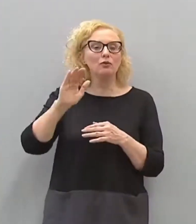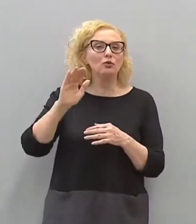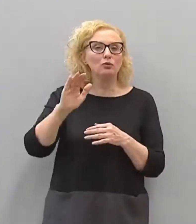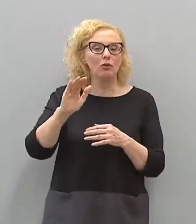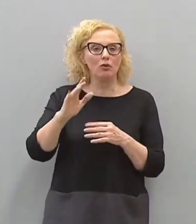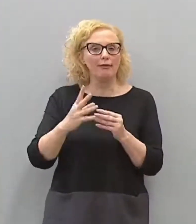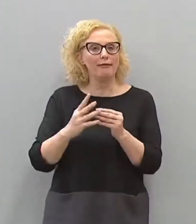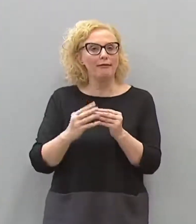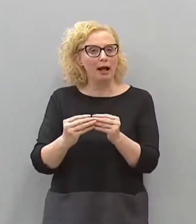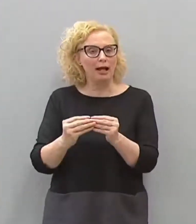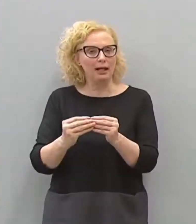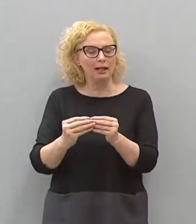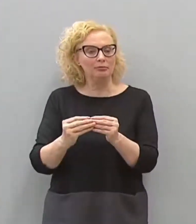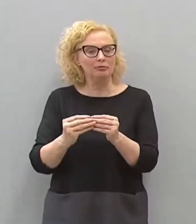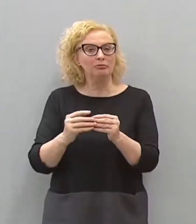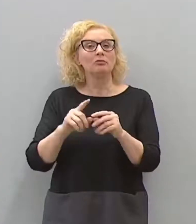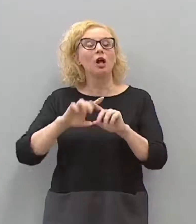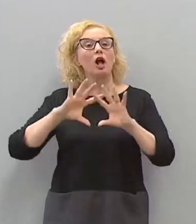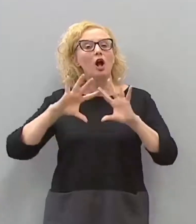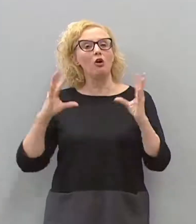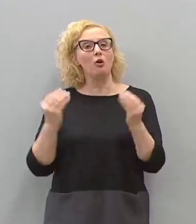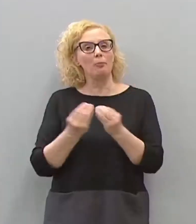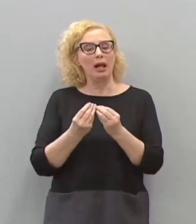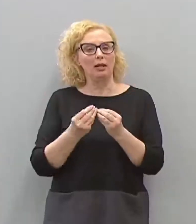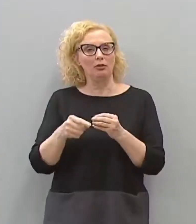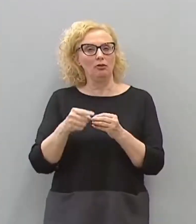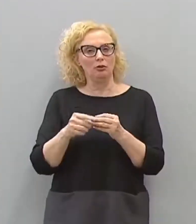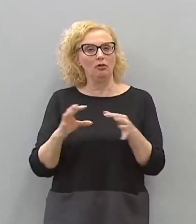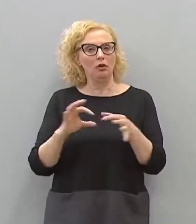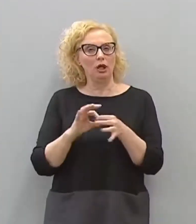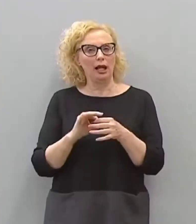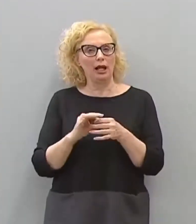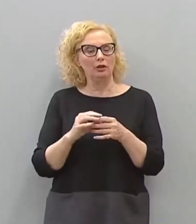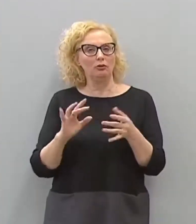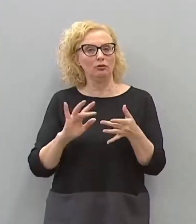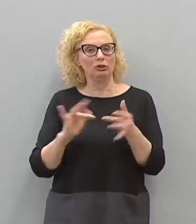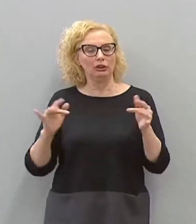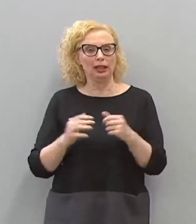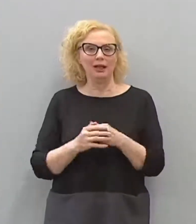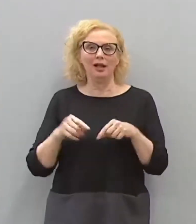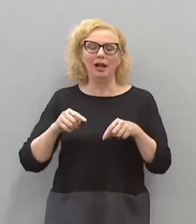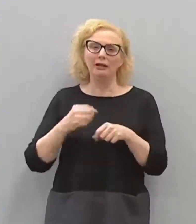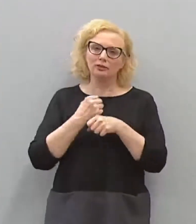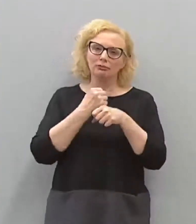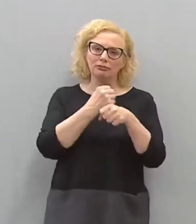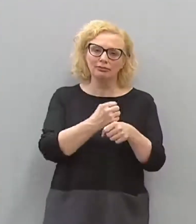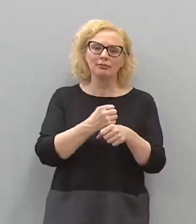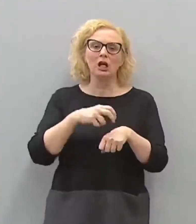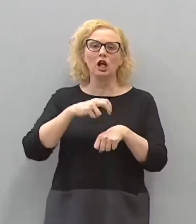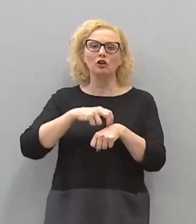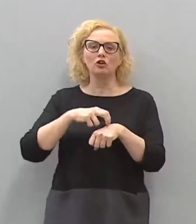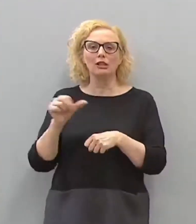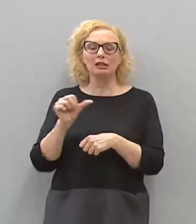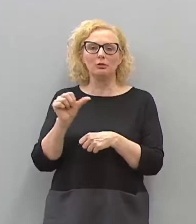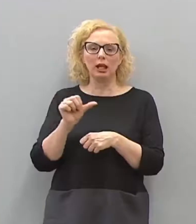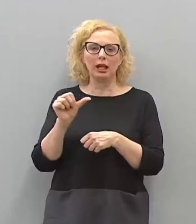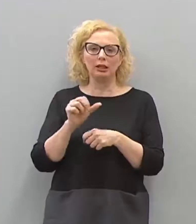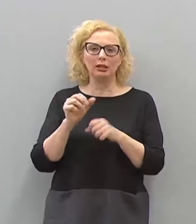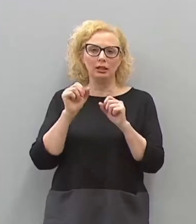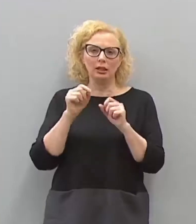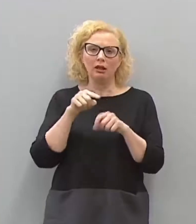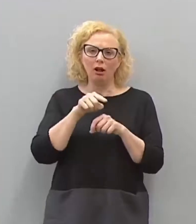su tutto il territorio trentino l'implementazione della del digitale quindi lasciare la parola al dottor simonetti che sta